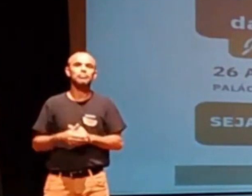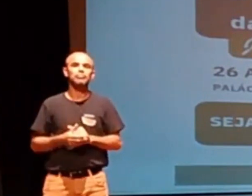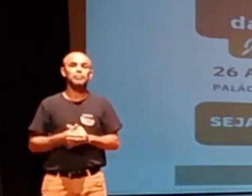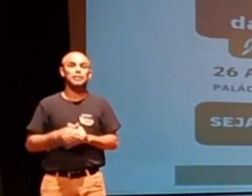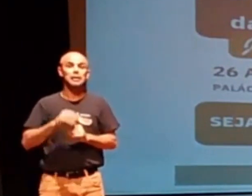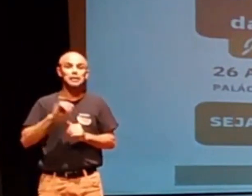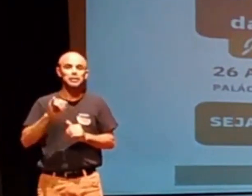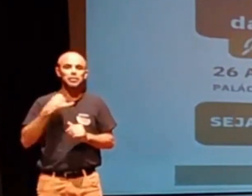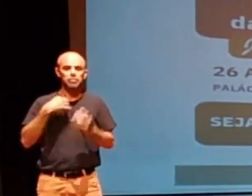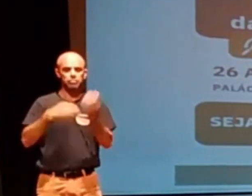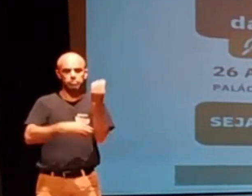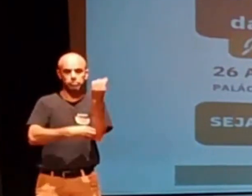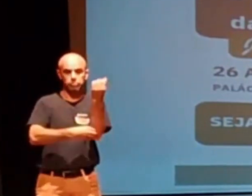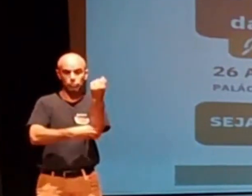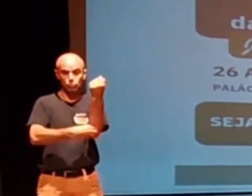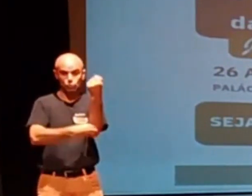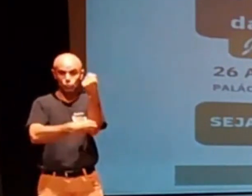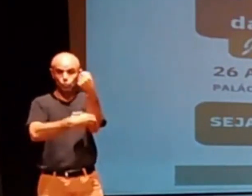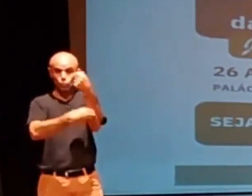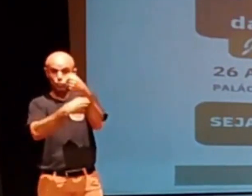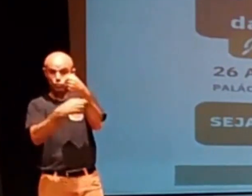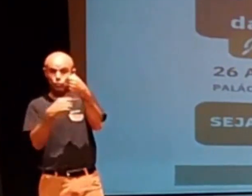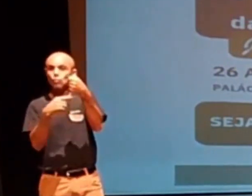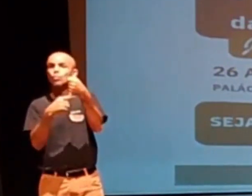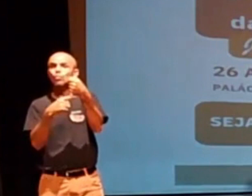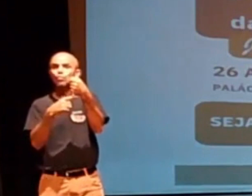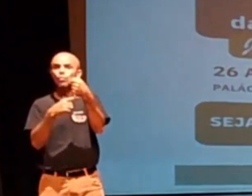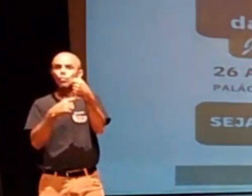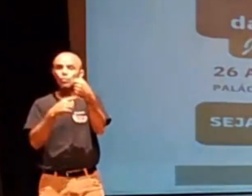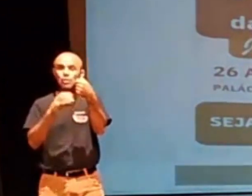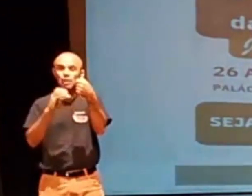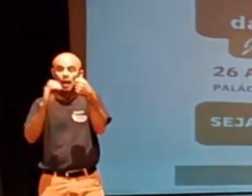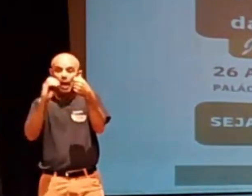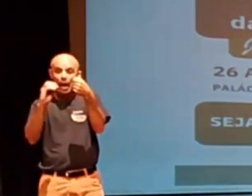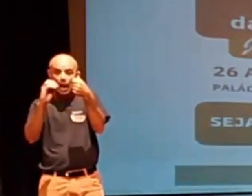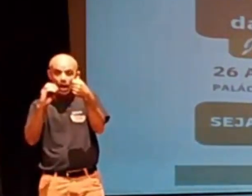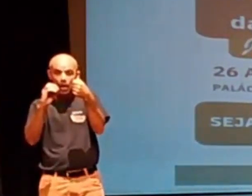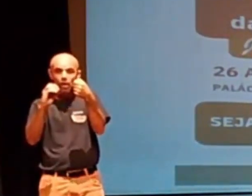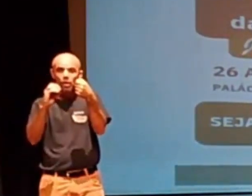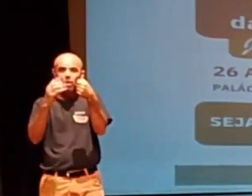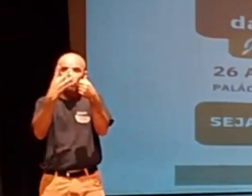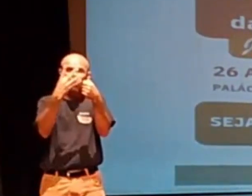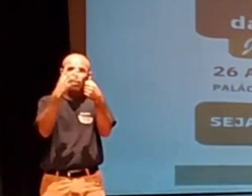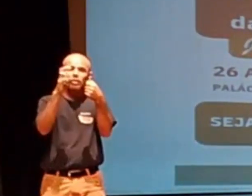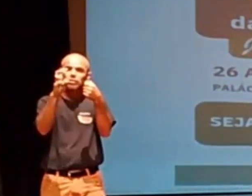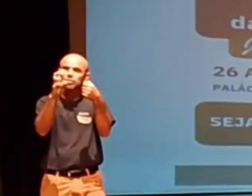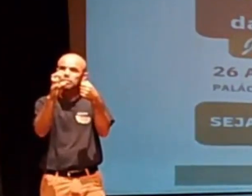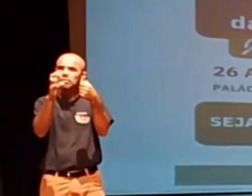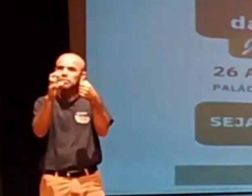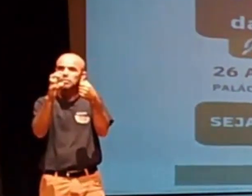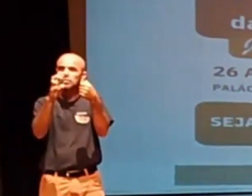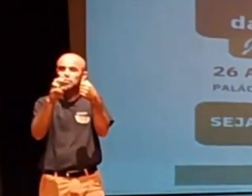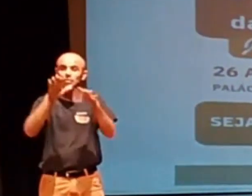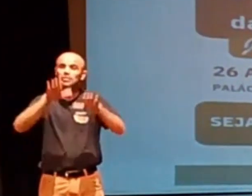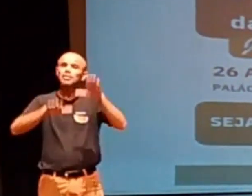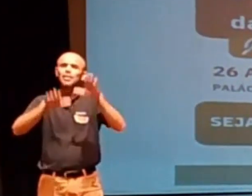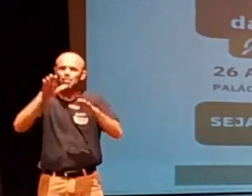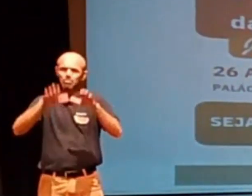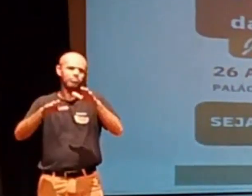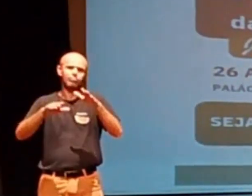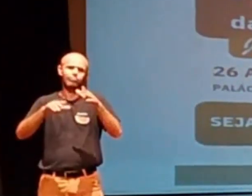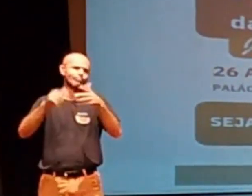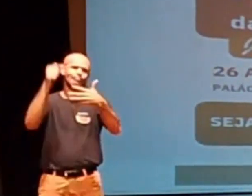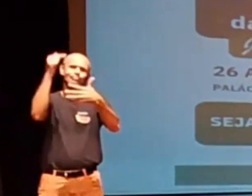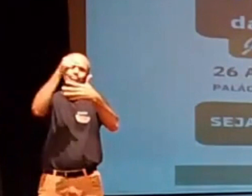quando é um grau da escoliose, que a gente chama, né, até uns 45, aí depende de vários fatores,